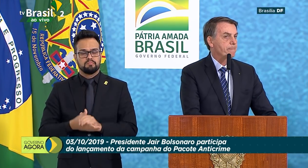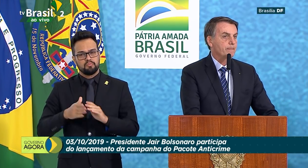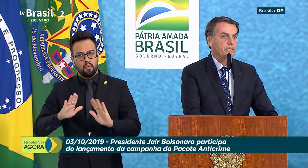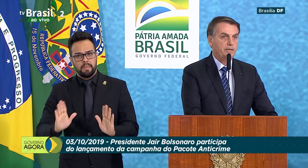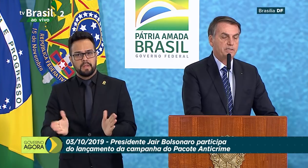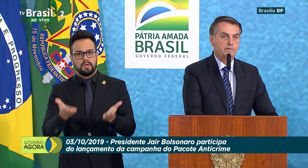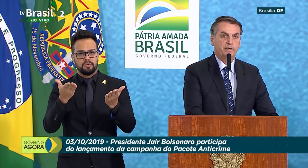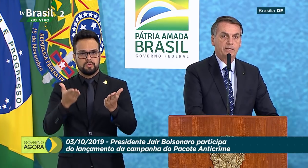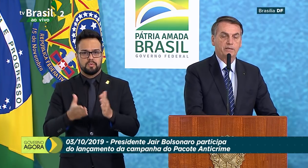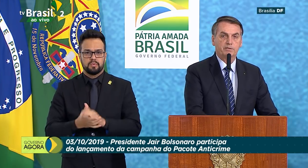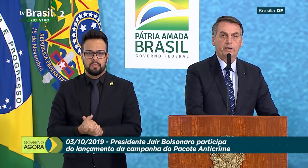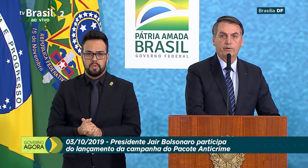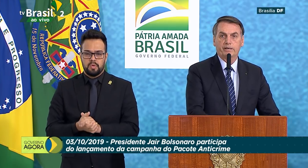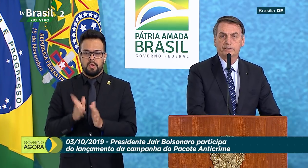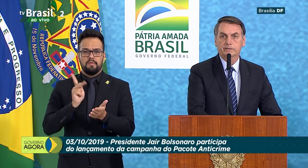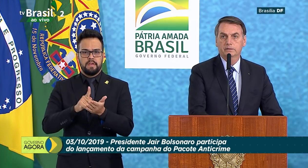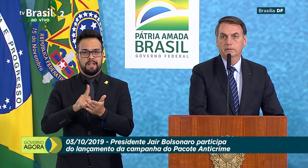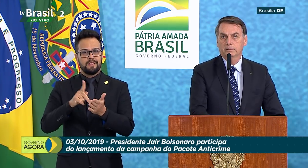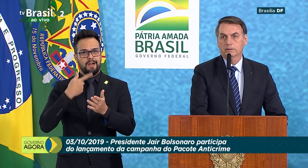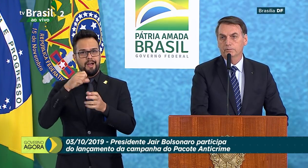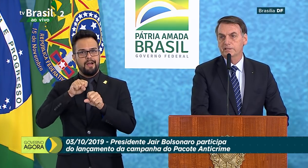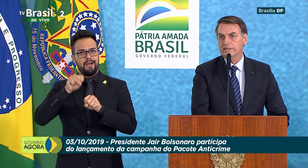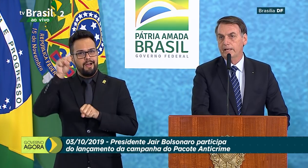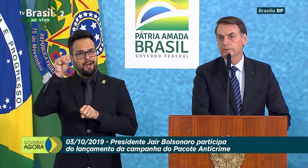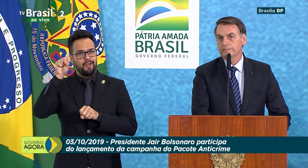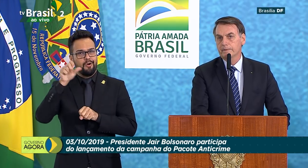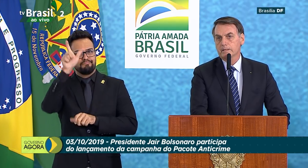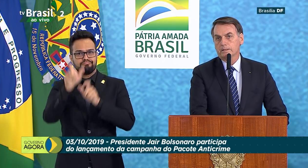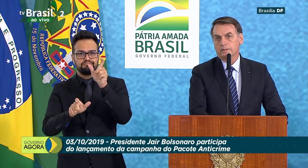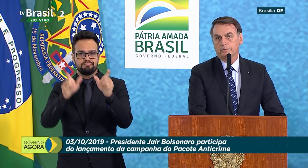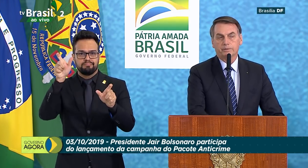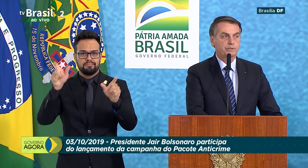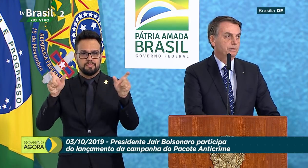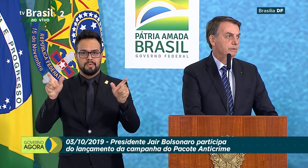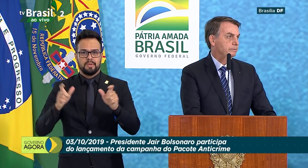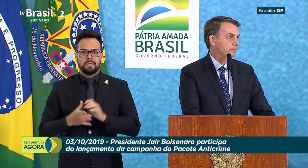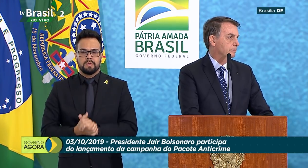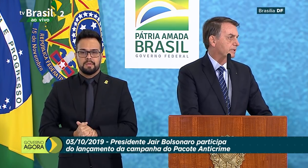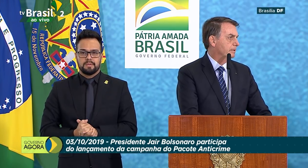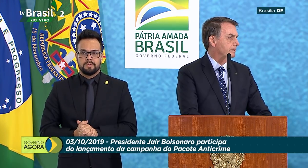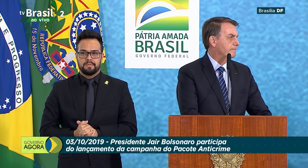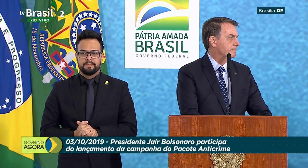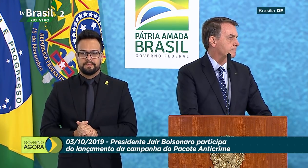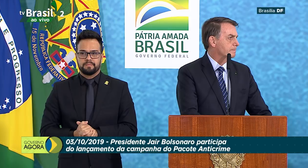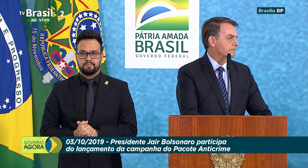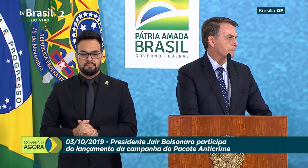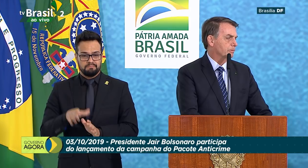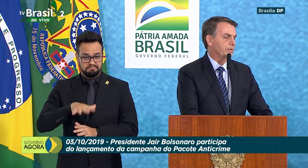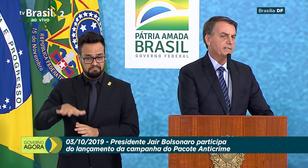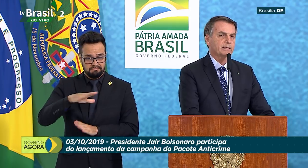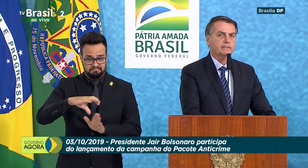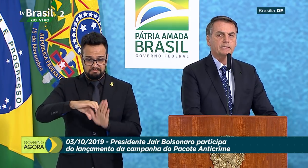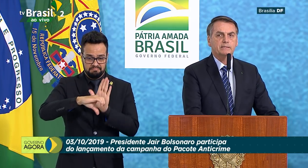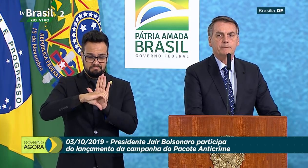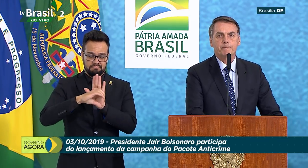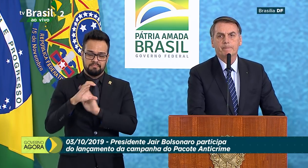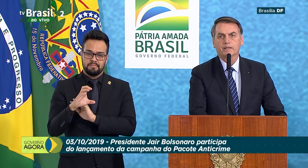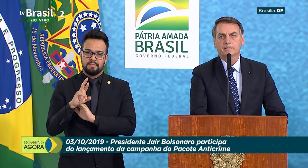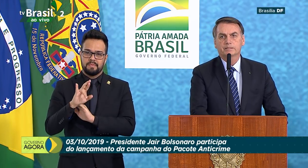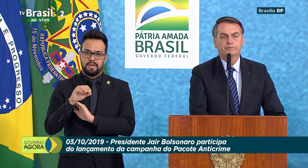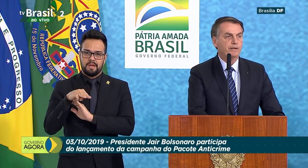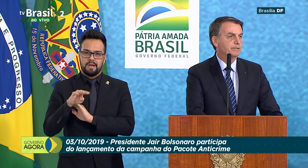homenageamos esses verdadeiros heróis num estado onde o crime, com toda